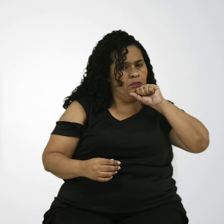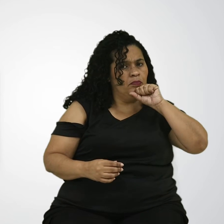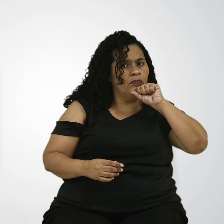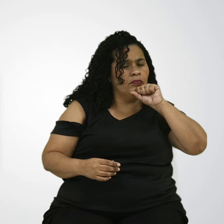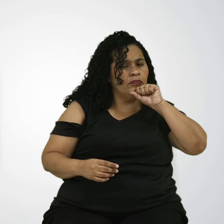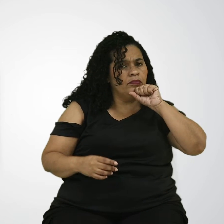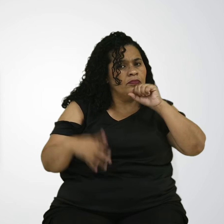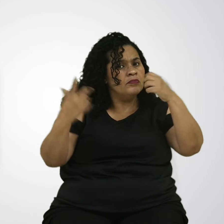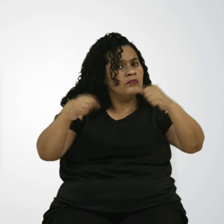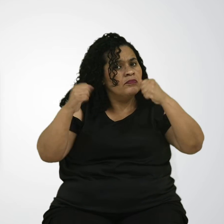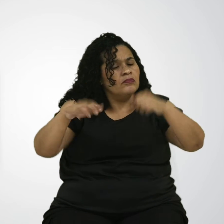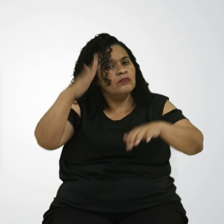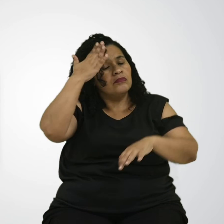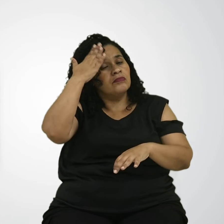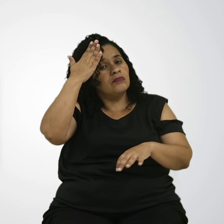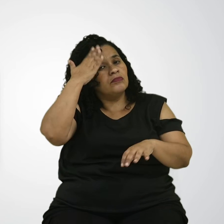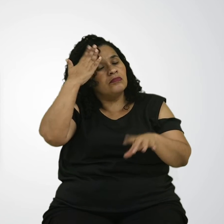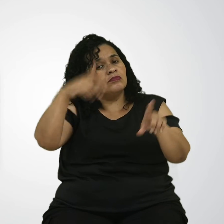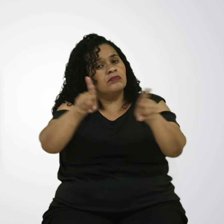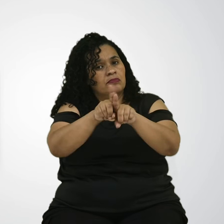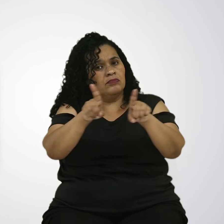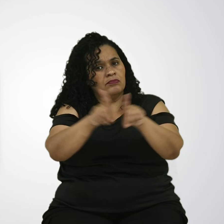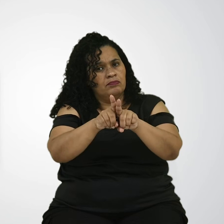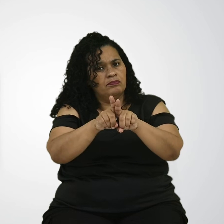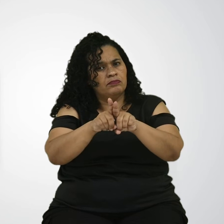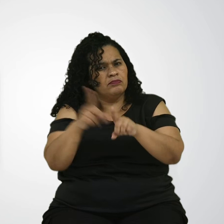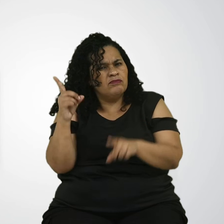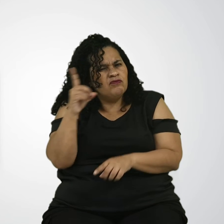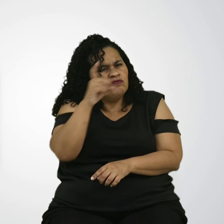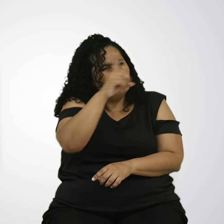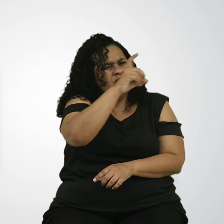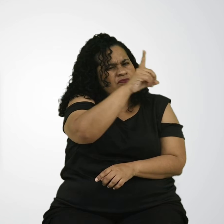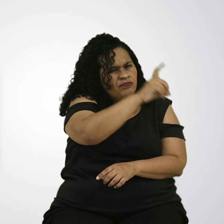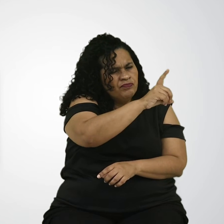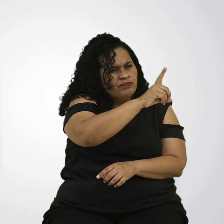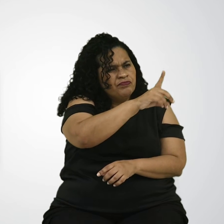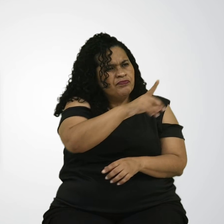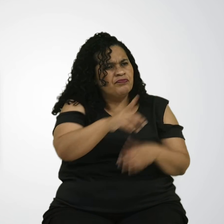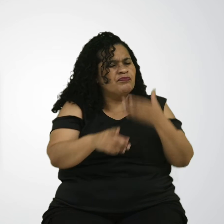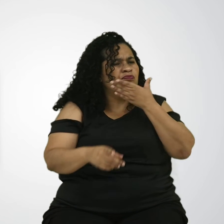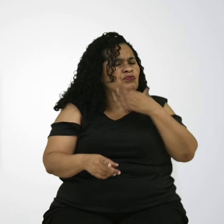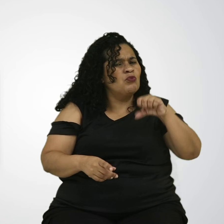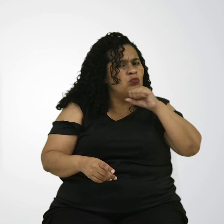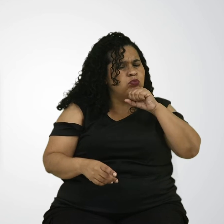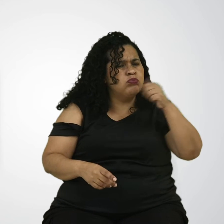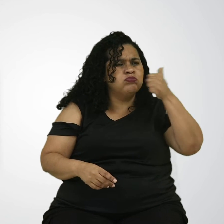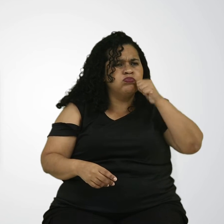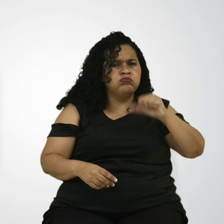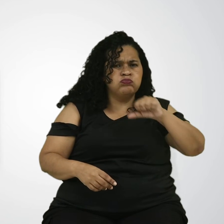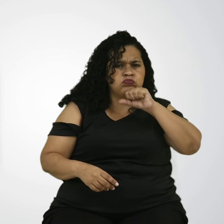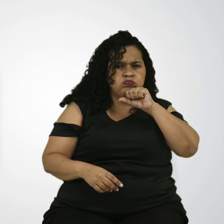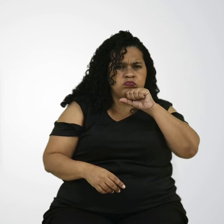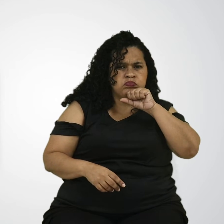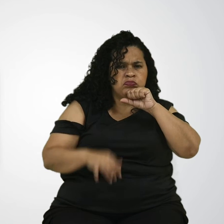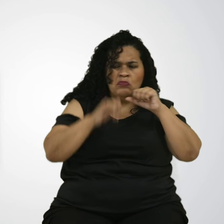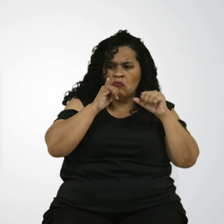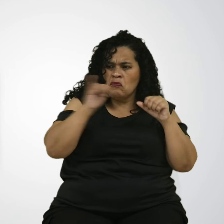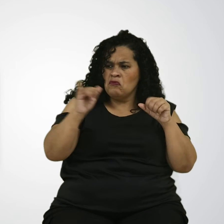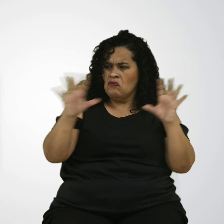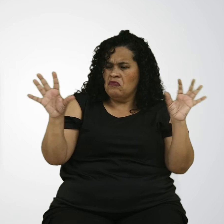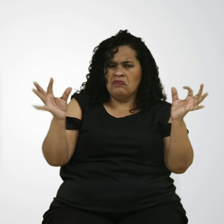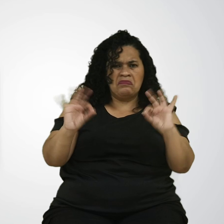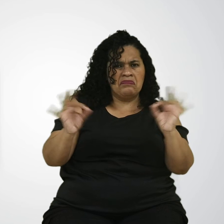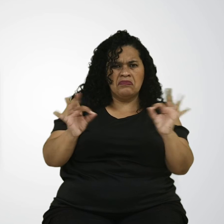uma dificuldade também com relação a pais que não se impõem, que não exigem respeito, que não